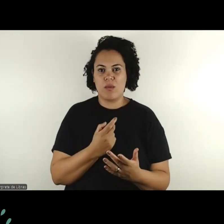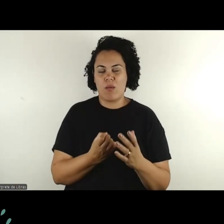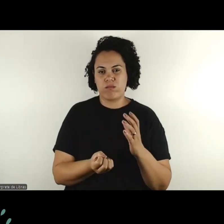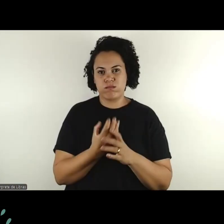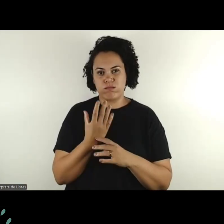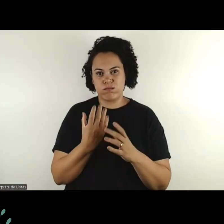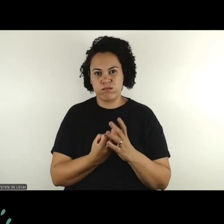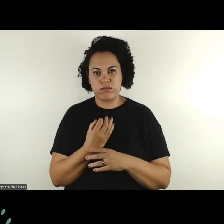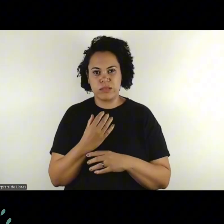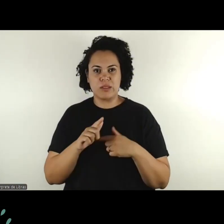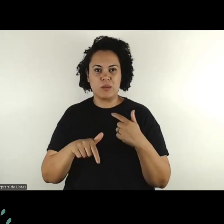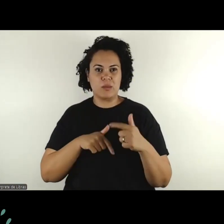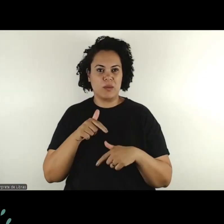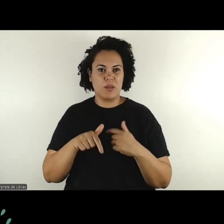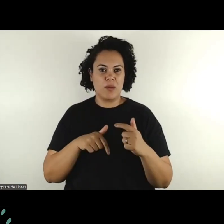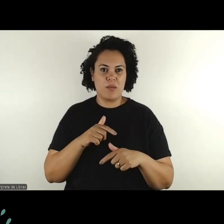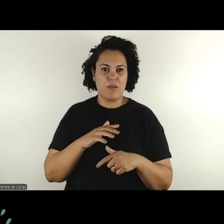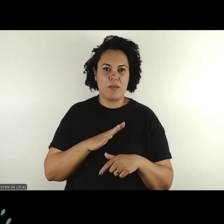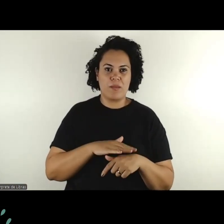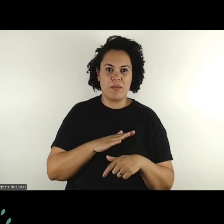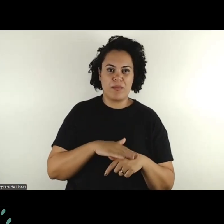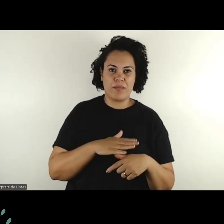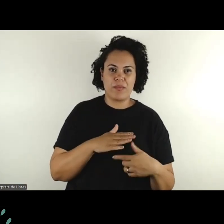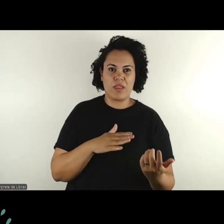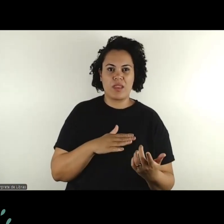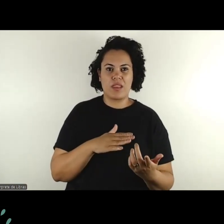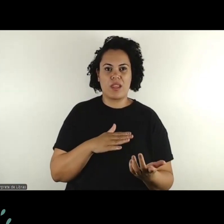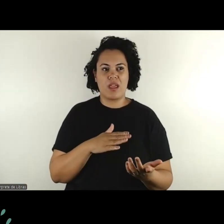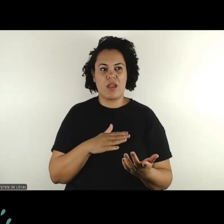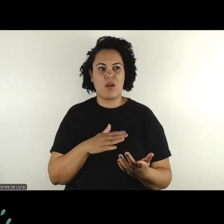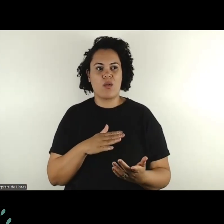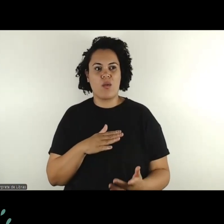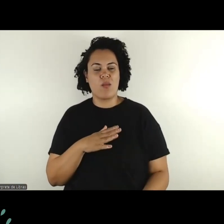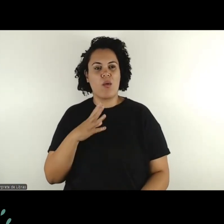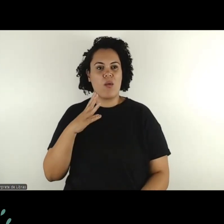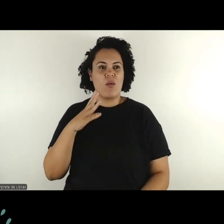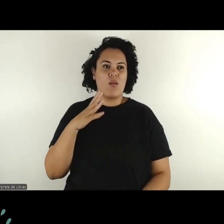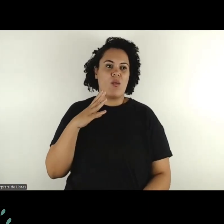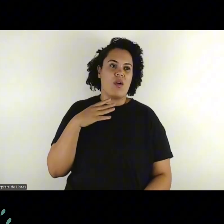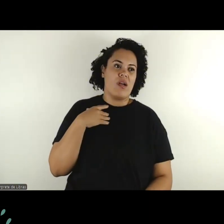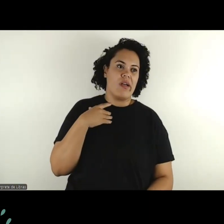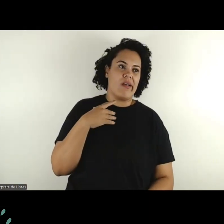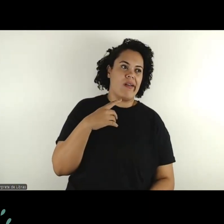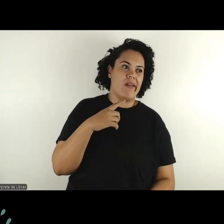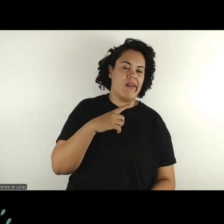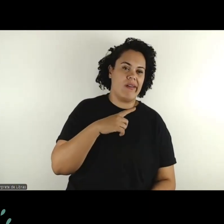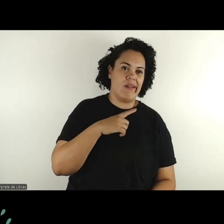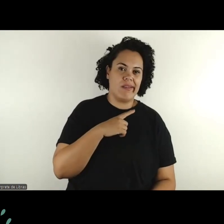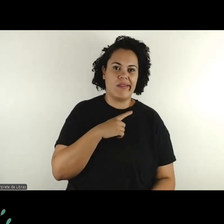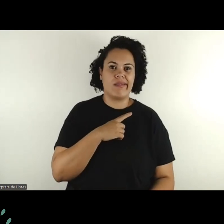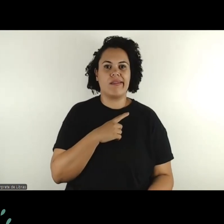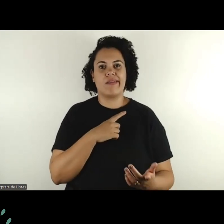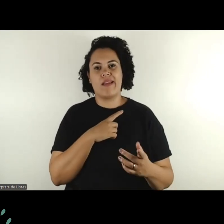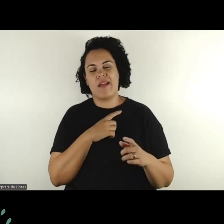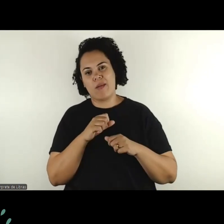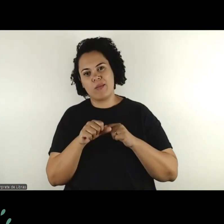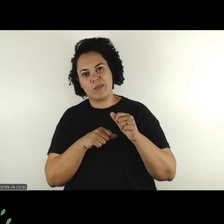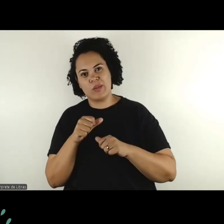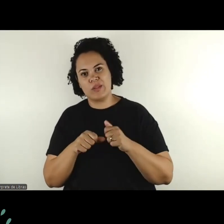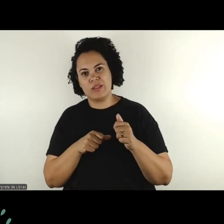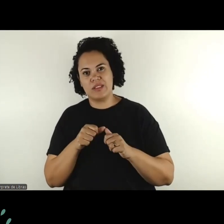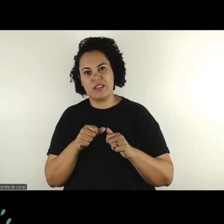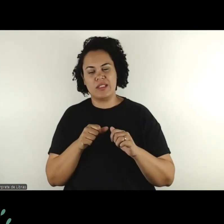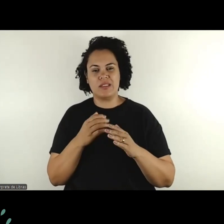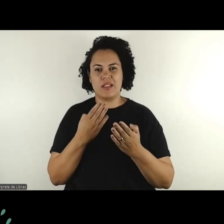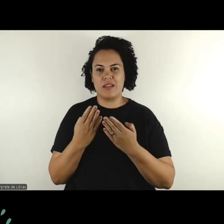serviços substitutivos ao manicômio, como os CAPs, como os CERSANs, né, como as residências terapêuticas, centros